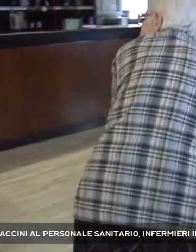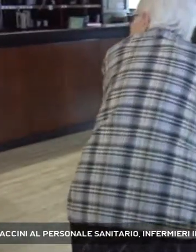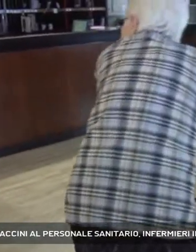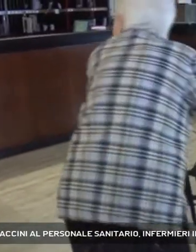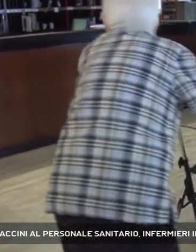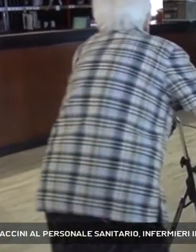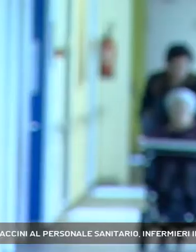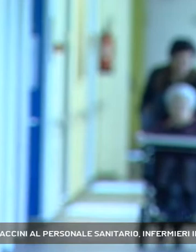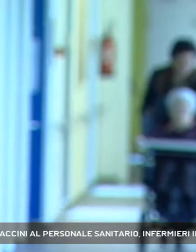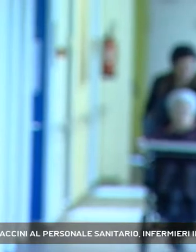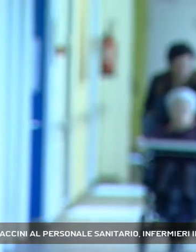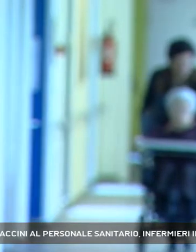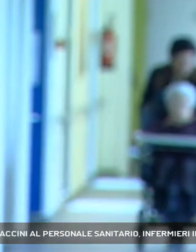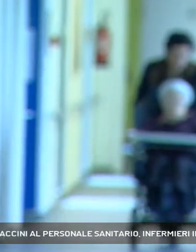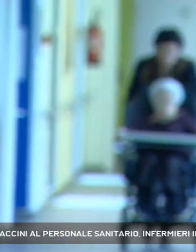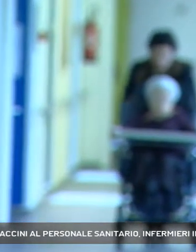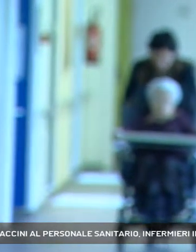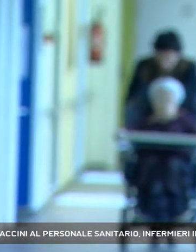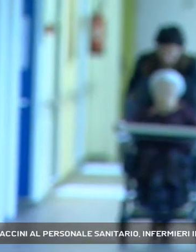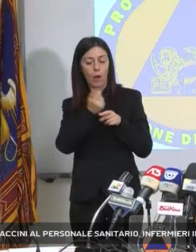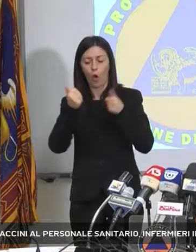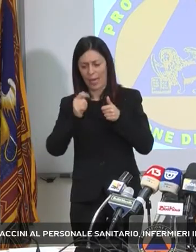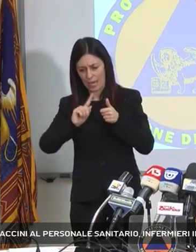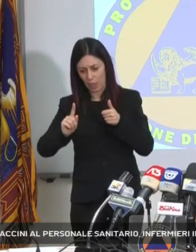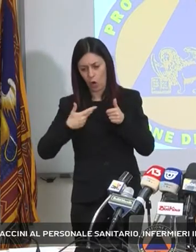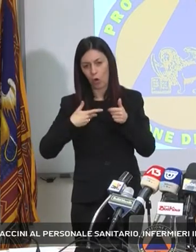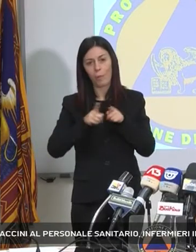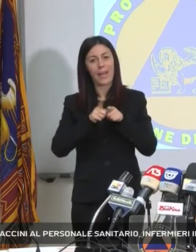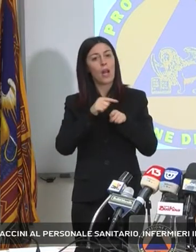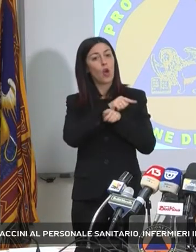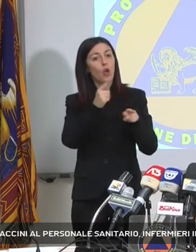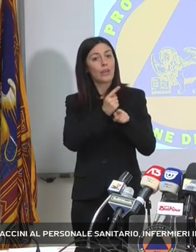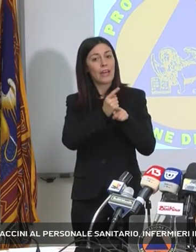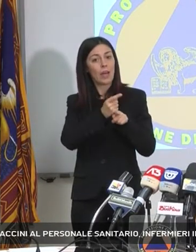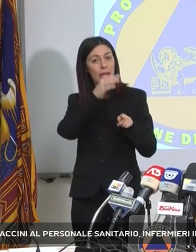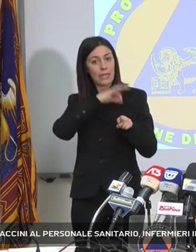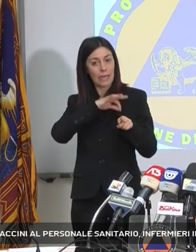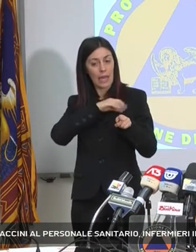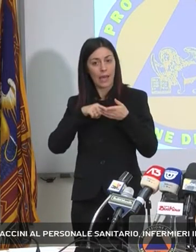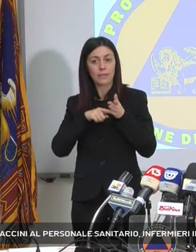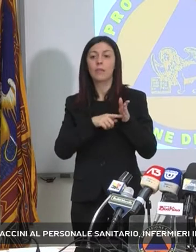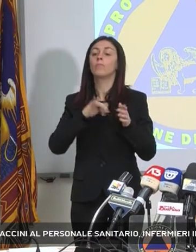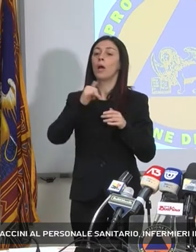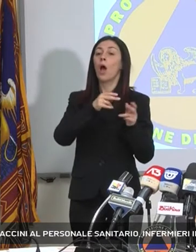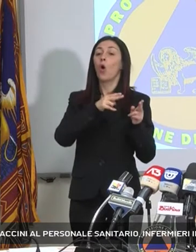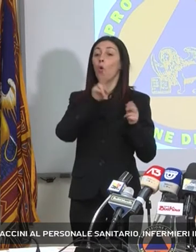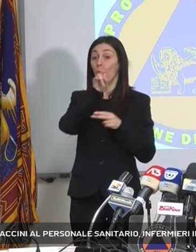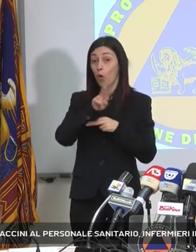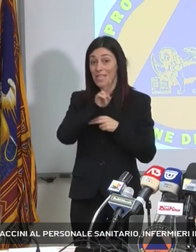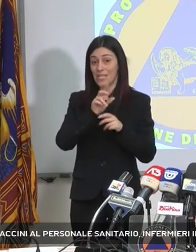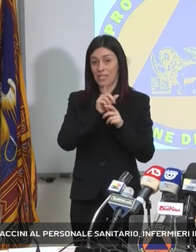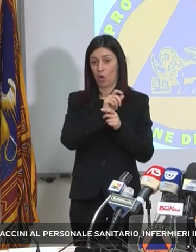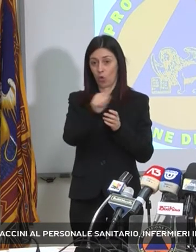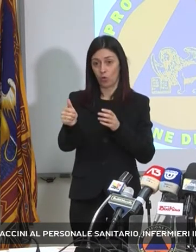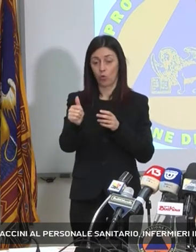all'ora anche nelle case di riposo che sono in carenza di personale. Manifestazioni di interesse, ogni USL fa una manifestazione di interesse, gli infermieri di questa